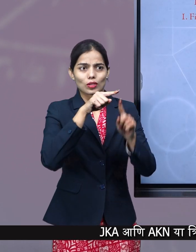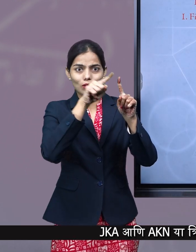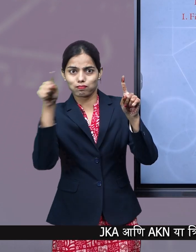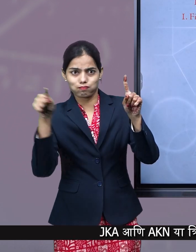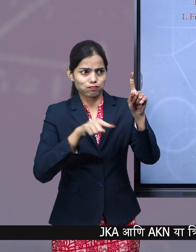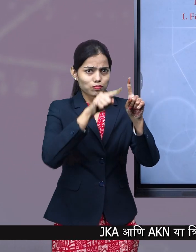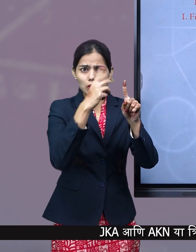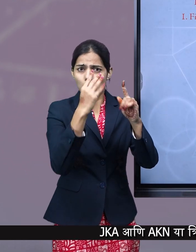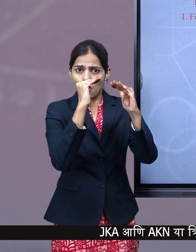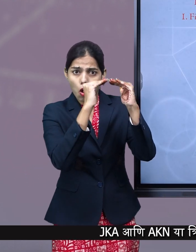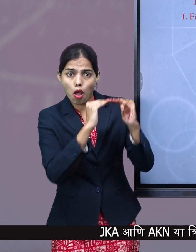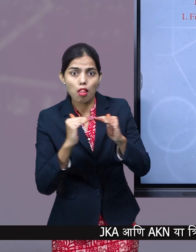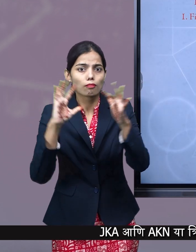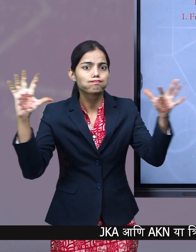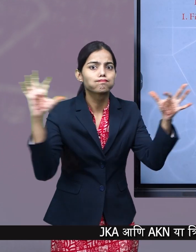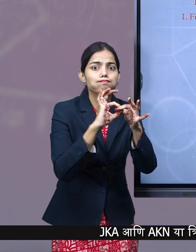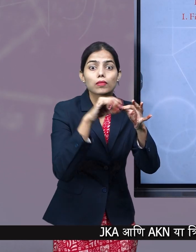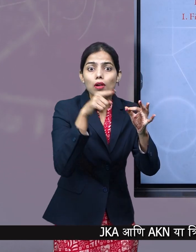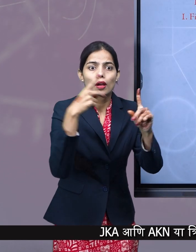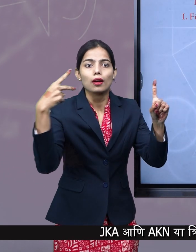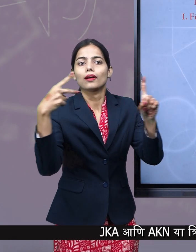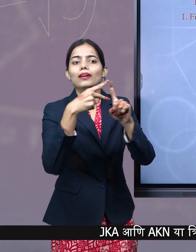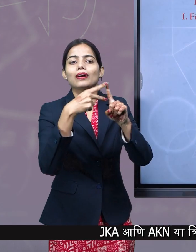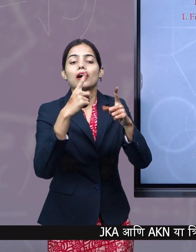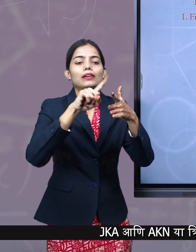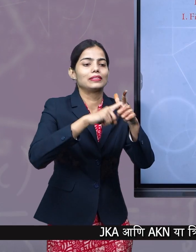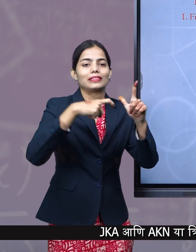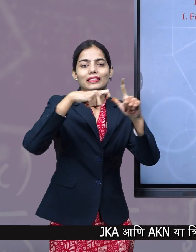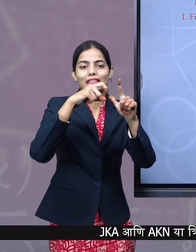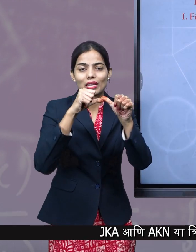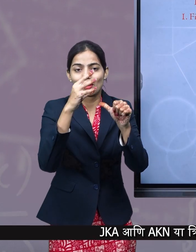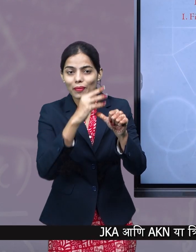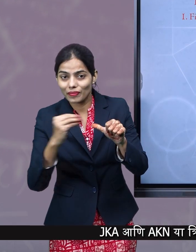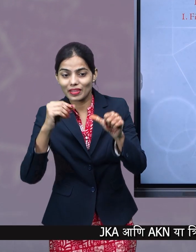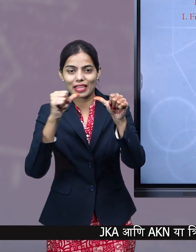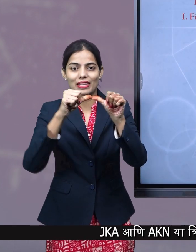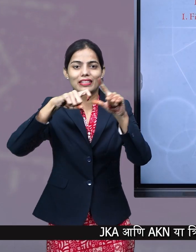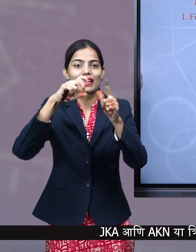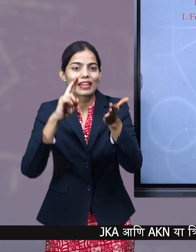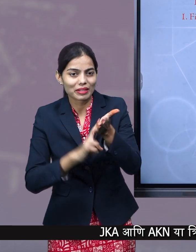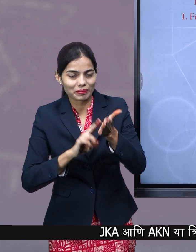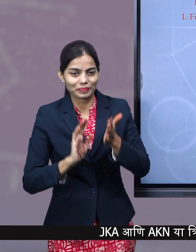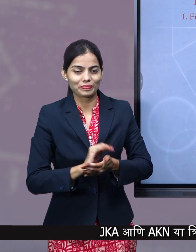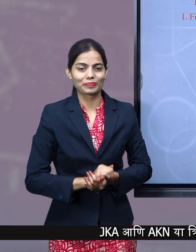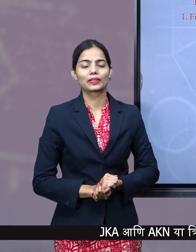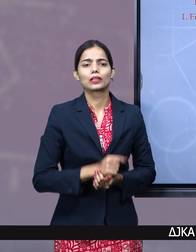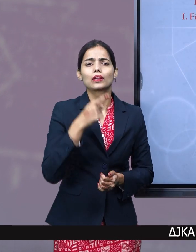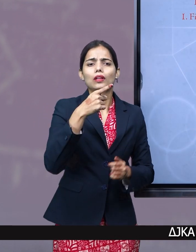पहिला, JKA आणि AKN या त्रिकोणांमध्ये समान भागांच्या 3 जोड्या शोधा.